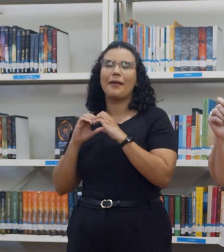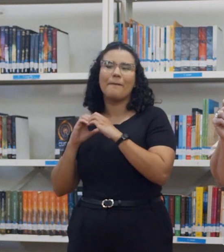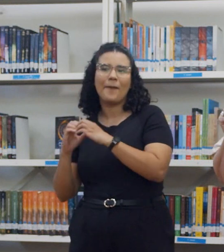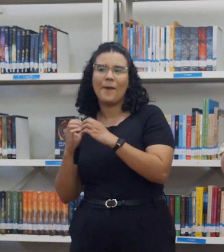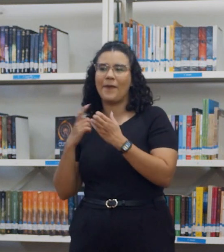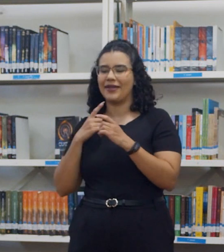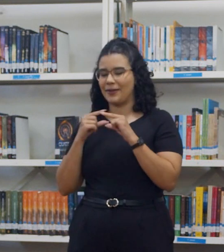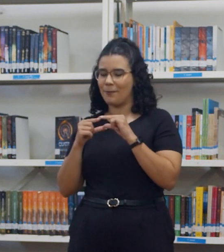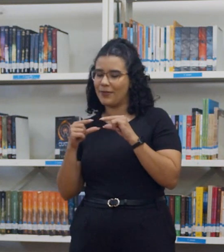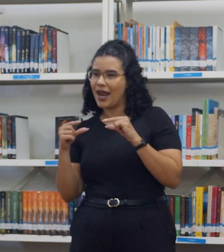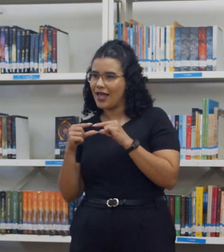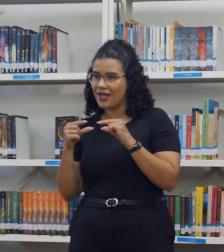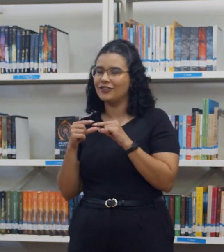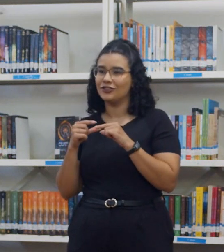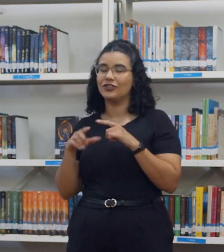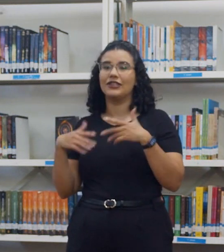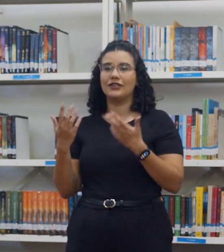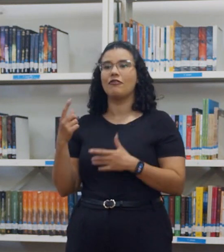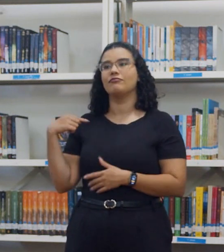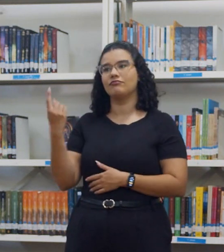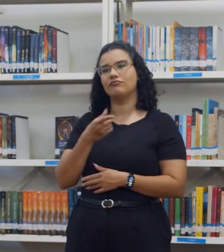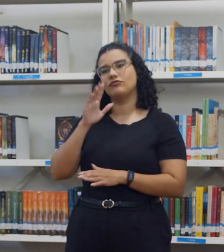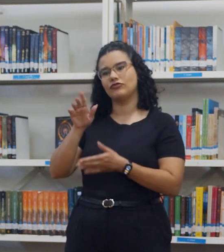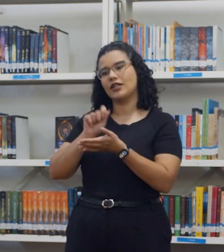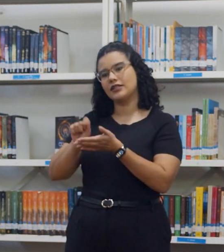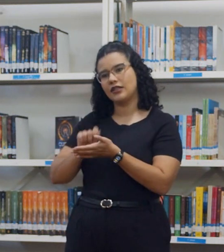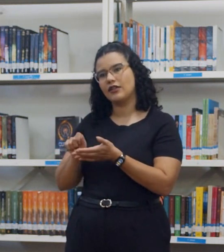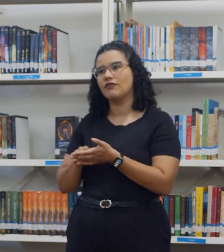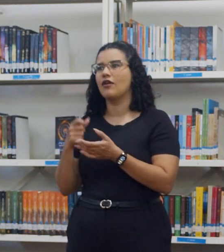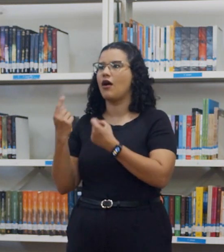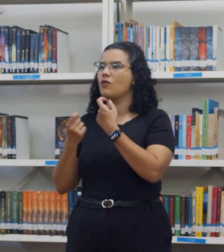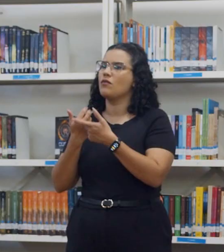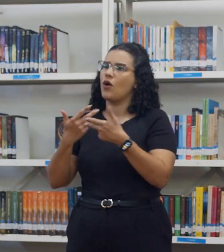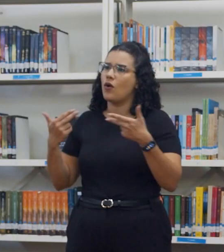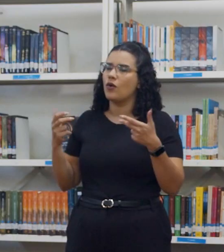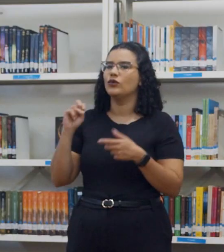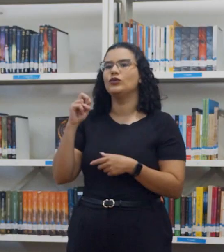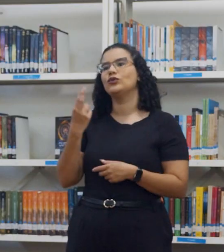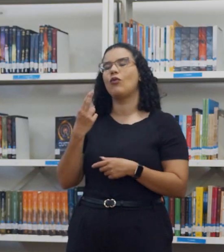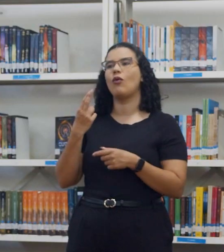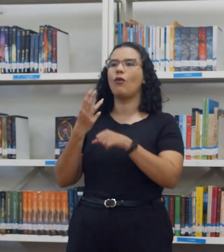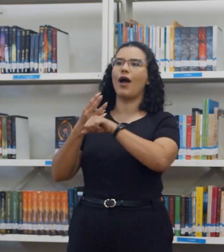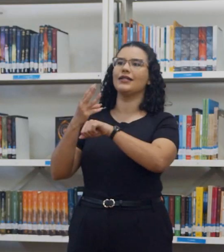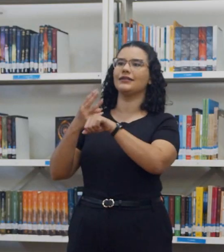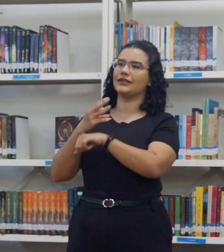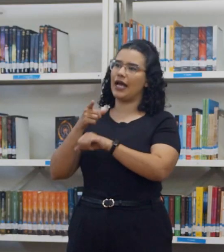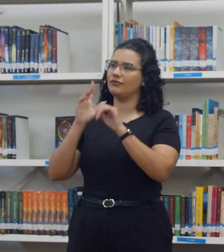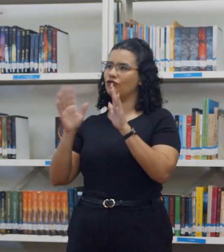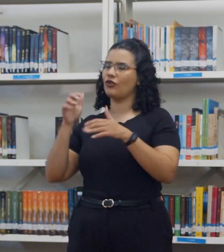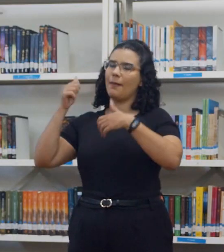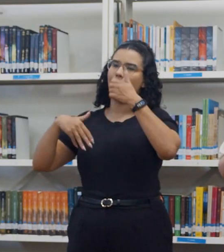bilhetinhos. Então, todo mundo já escreveu para alguém alguma coisa, ou brigou, né, no WhatsApp, falando um monte de